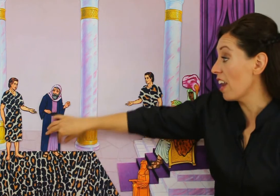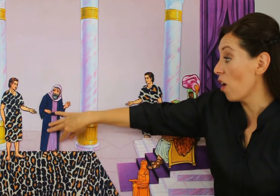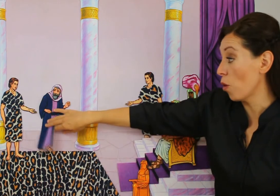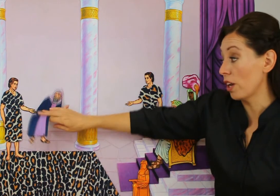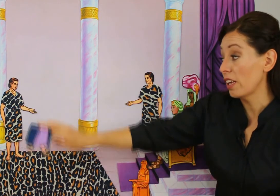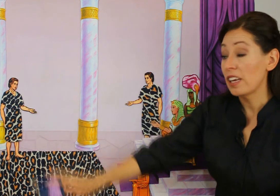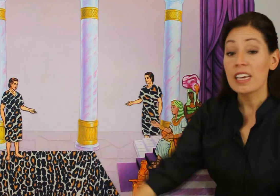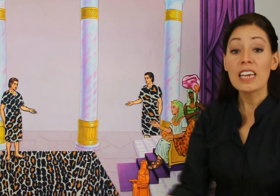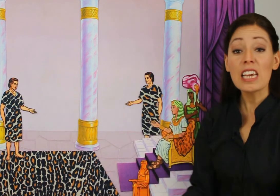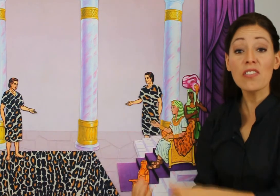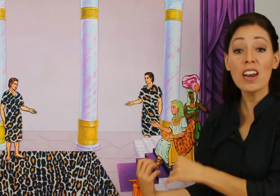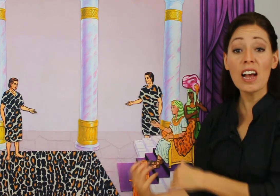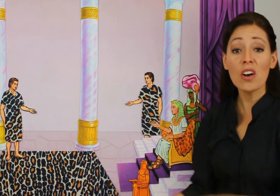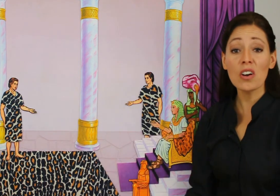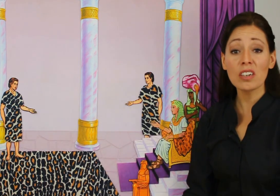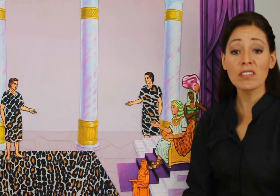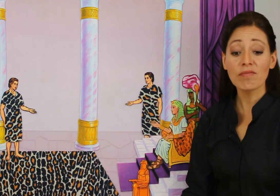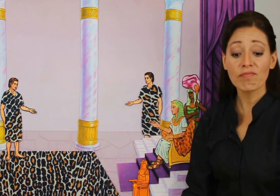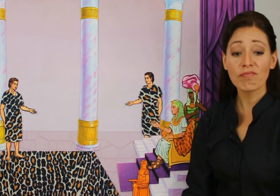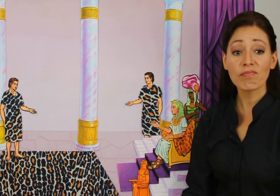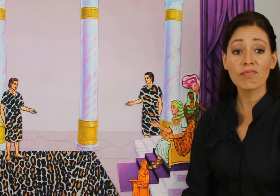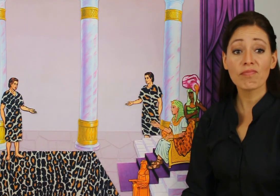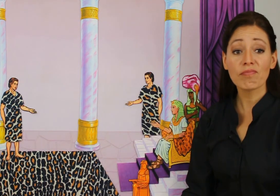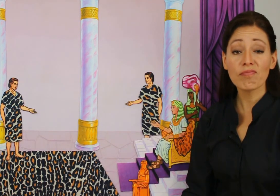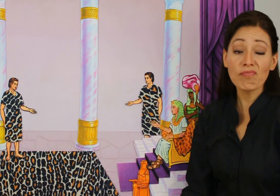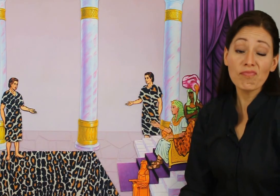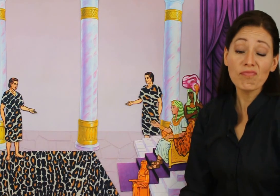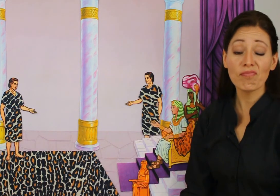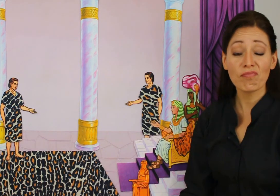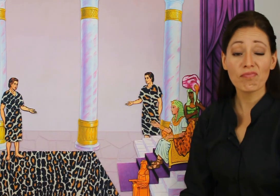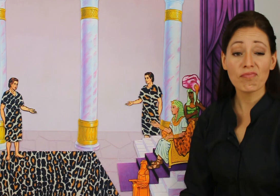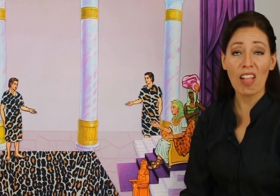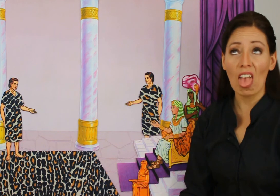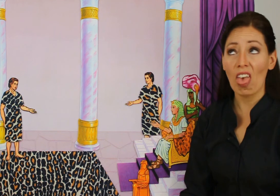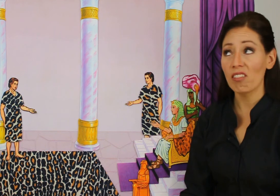Faraón. Y Faraón...